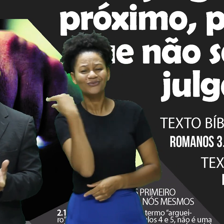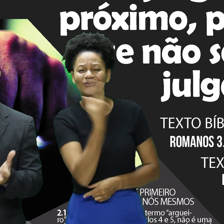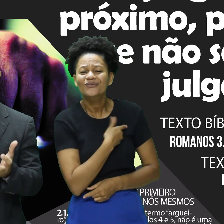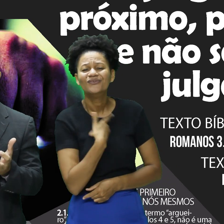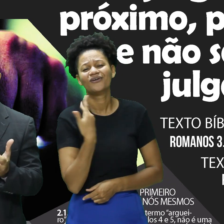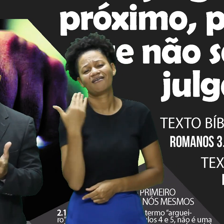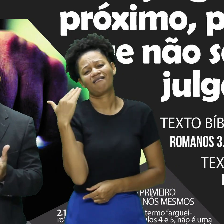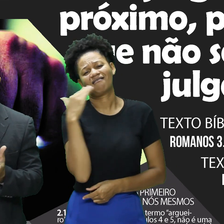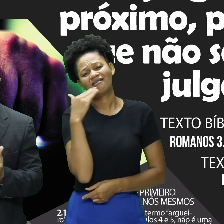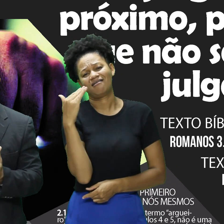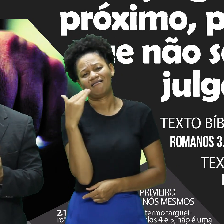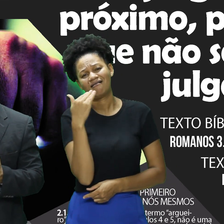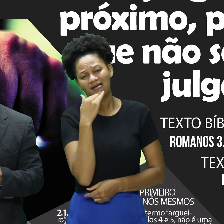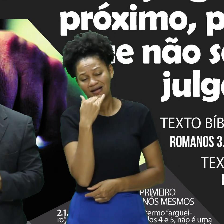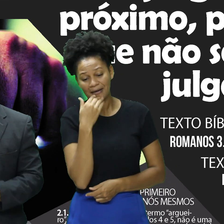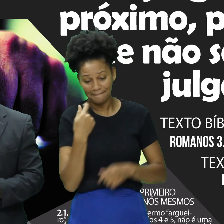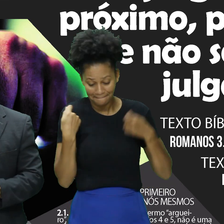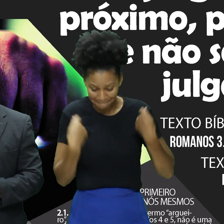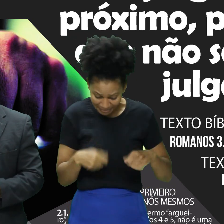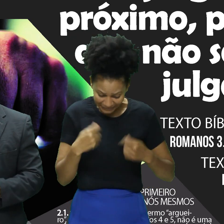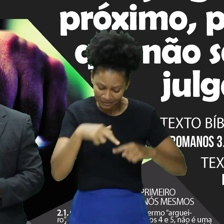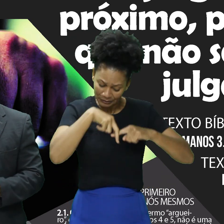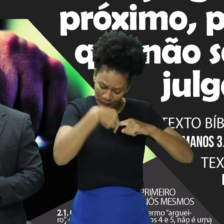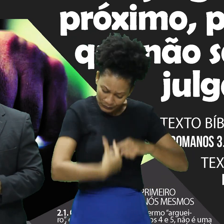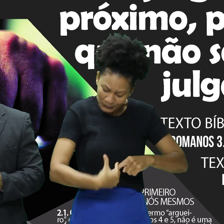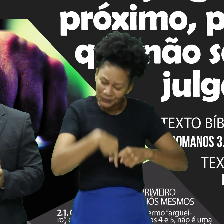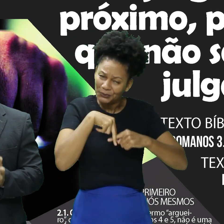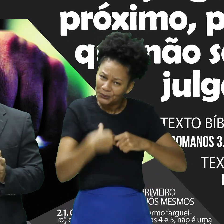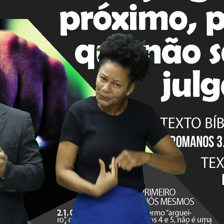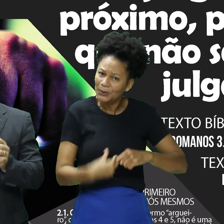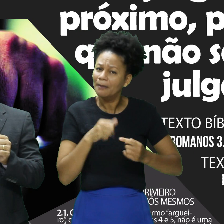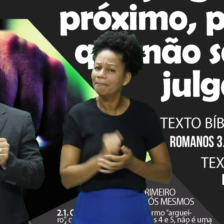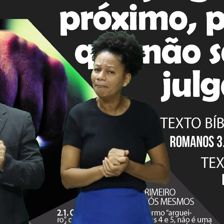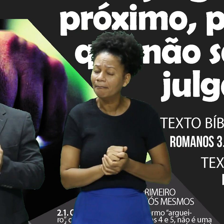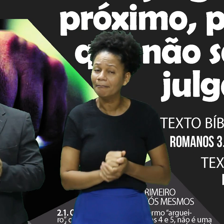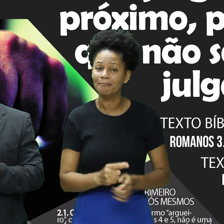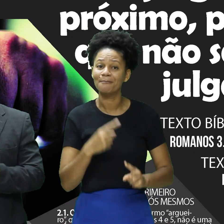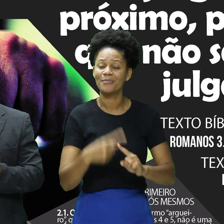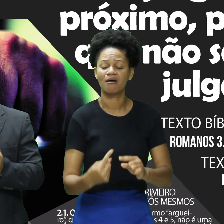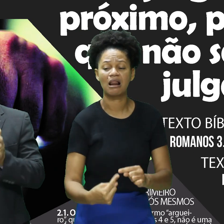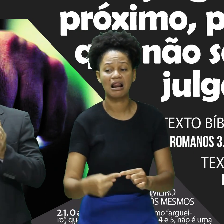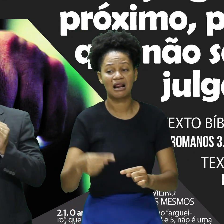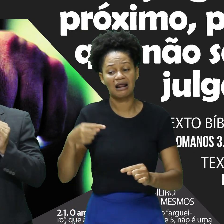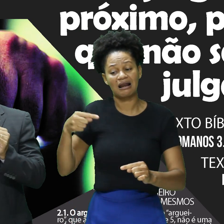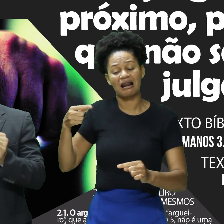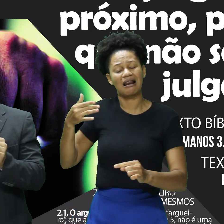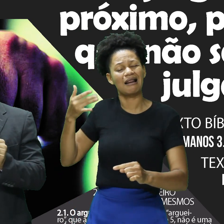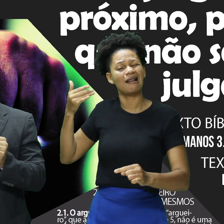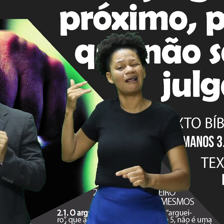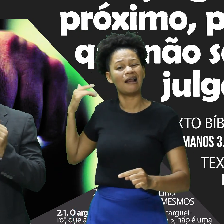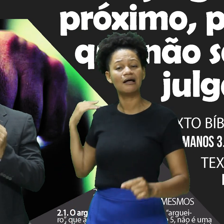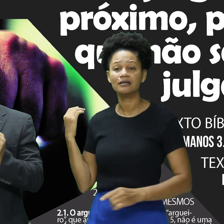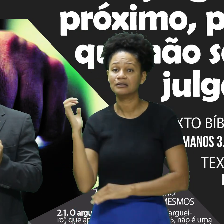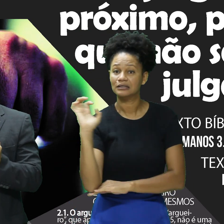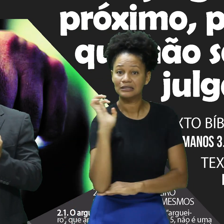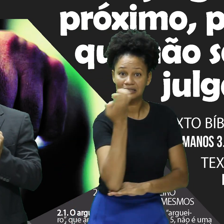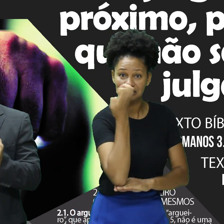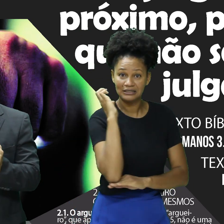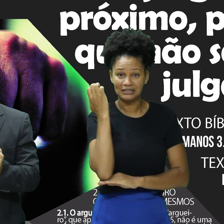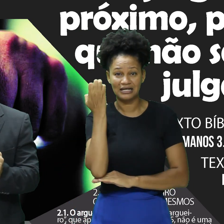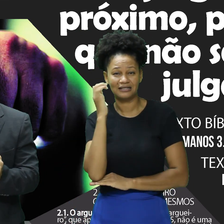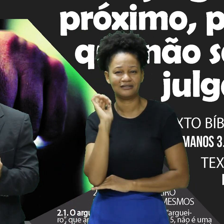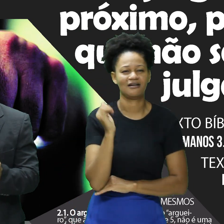falhos, nós precisamos de correção? Porque lá atrás, lá no Jardim do Éden,